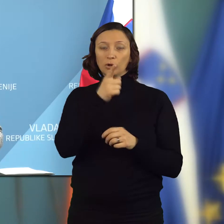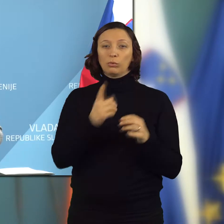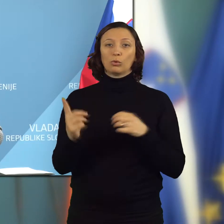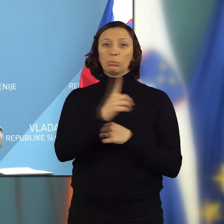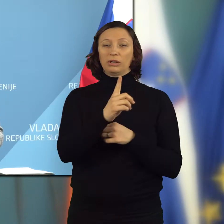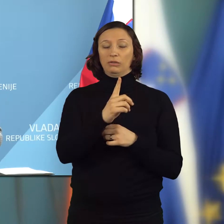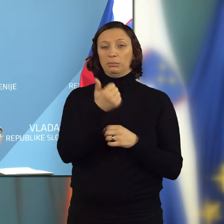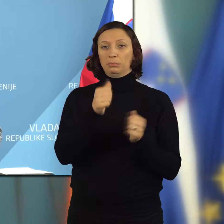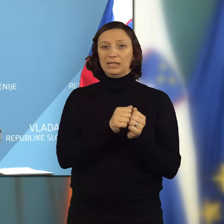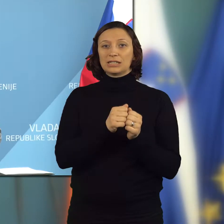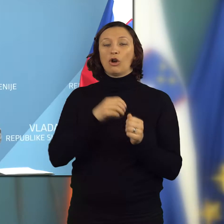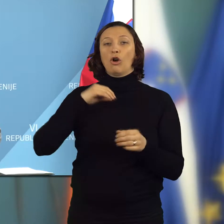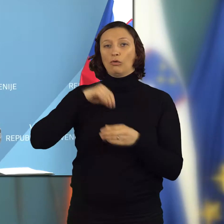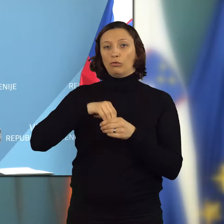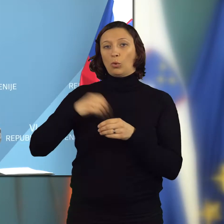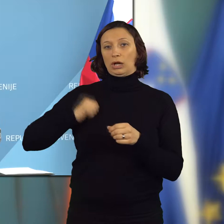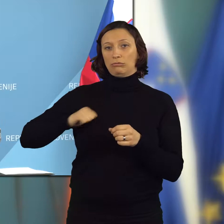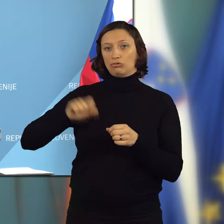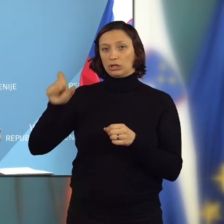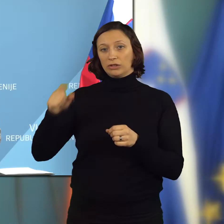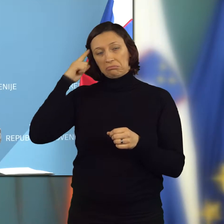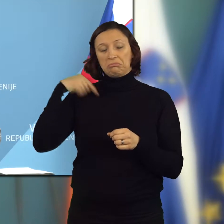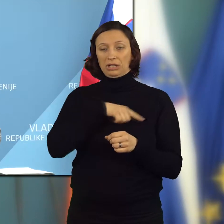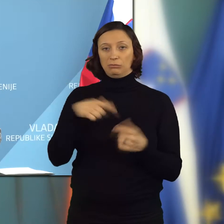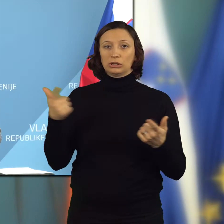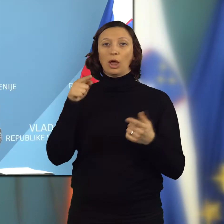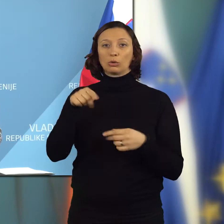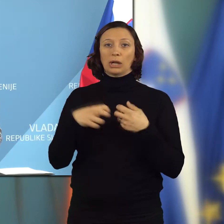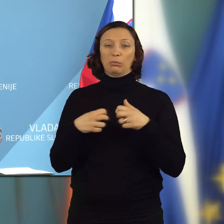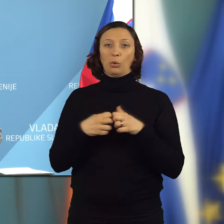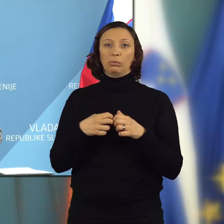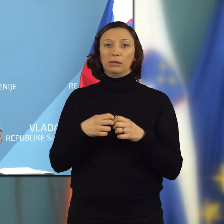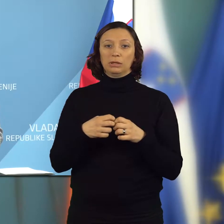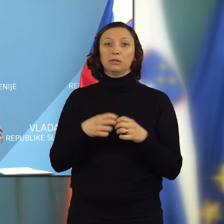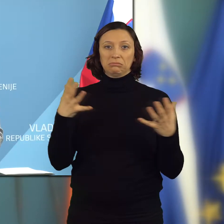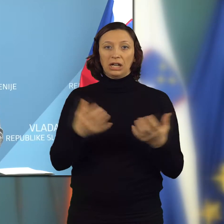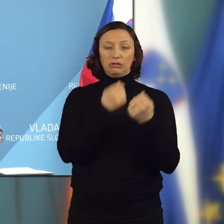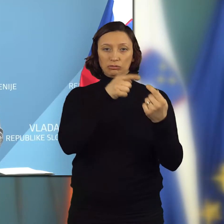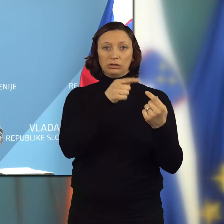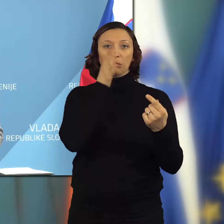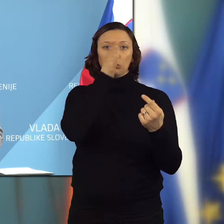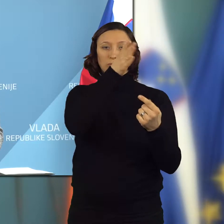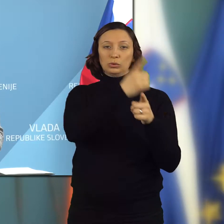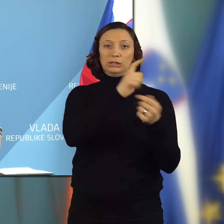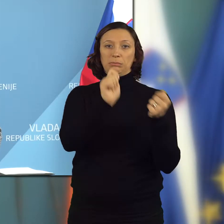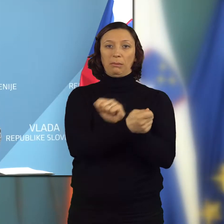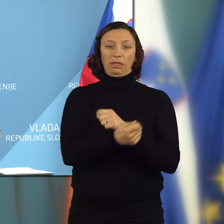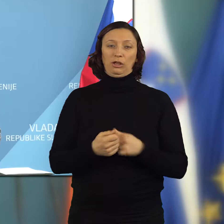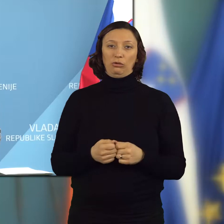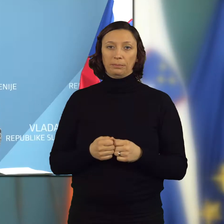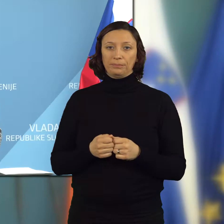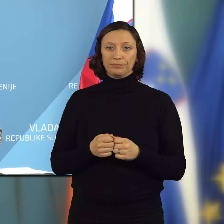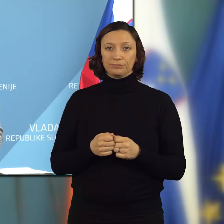v ospredje postavljena vloga žrtve, menimo, da lahko ta problem naslovimo in da se bo to v prihodnosti tudi